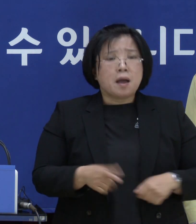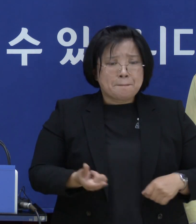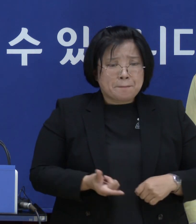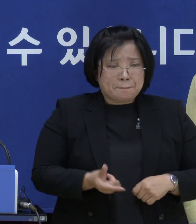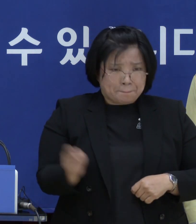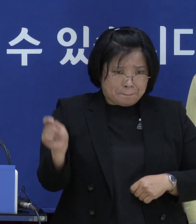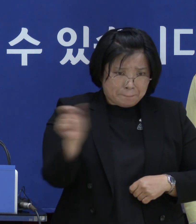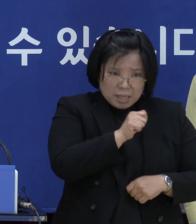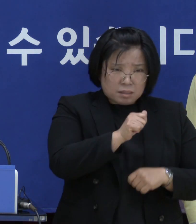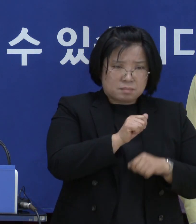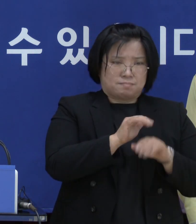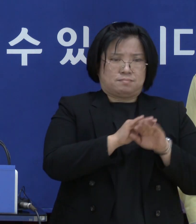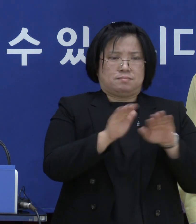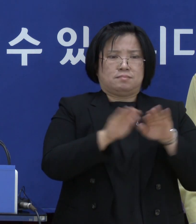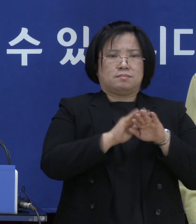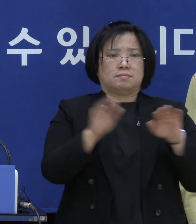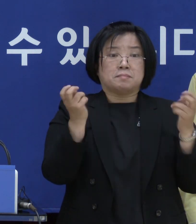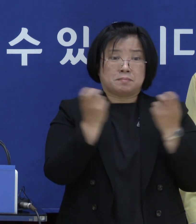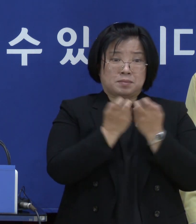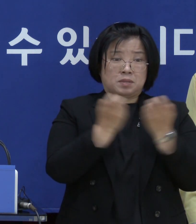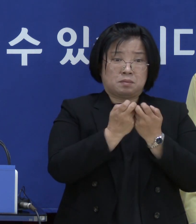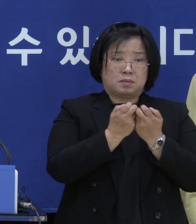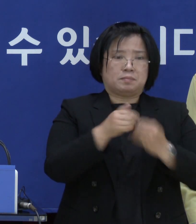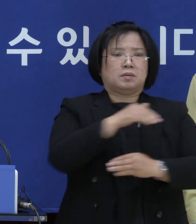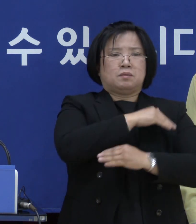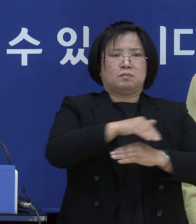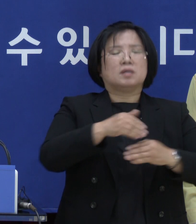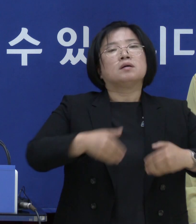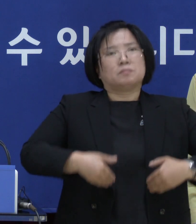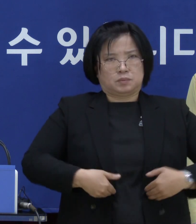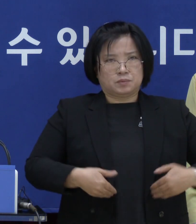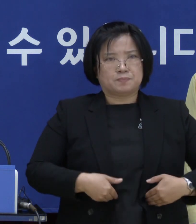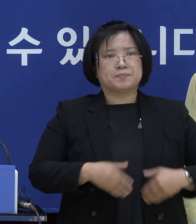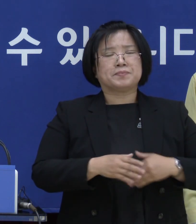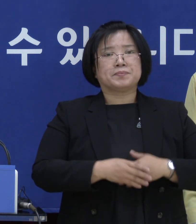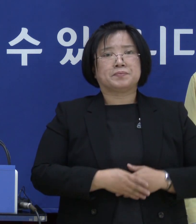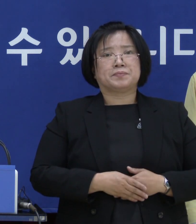신속하면서도 전례가 없는 특단의 대책이 필요한 때입니다.